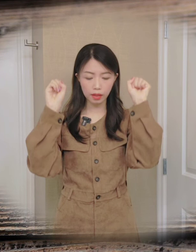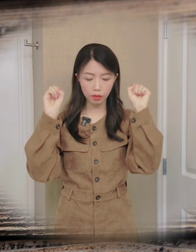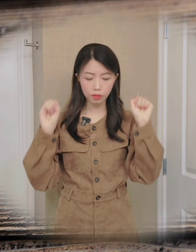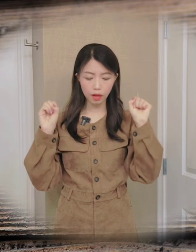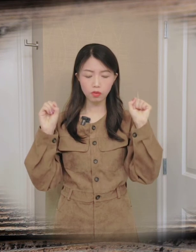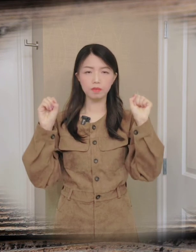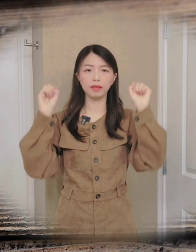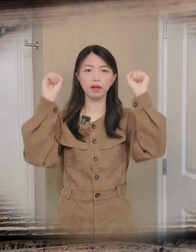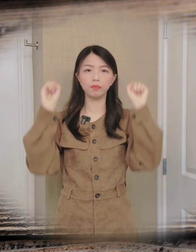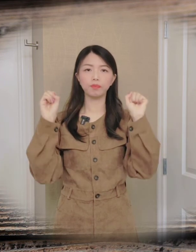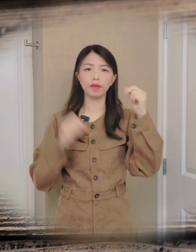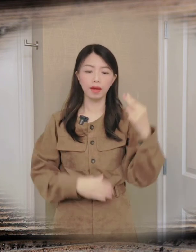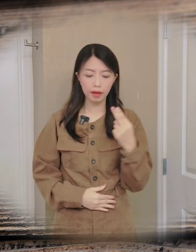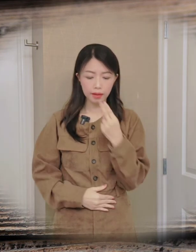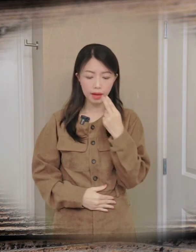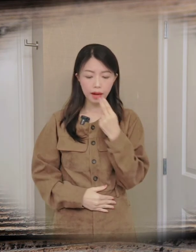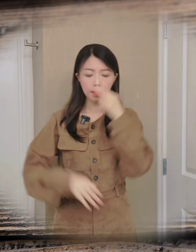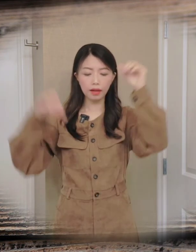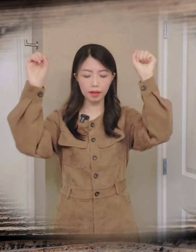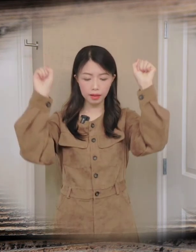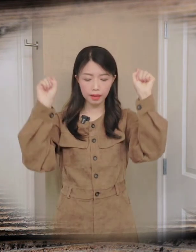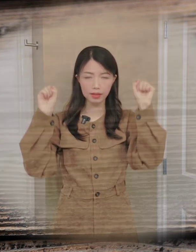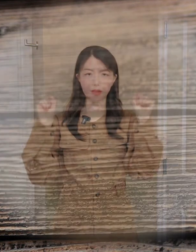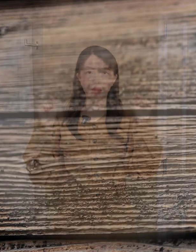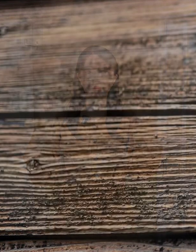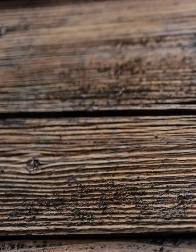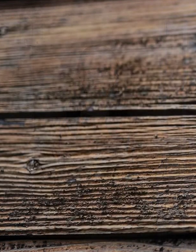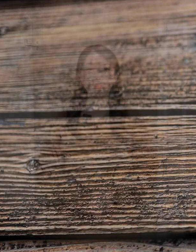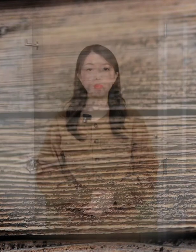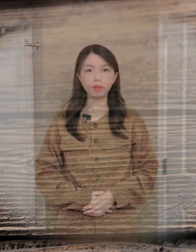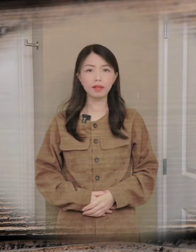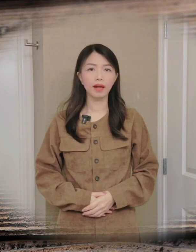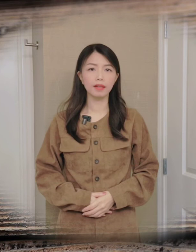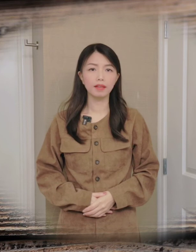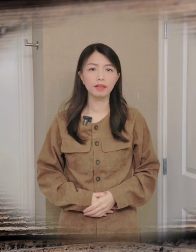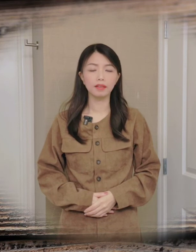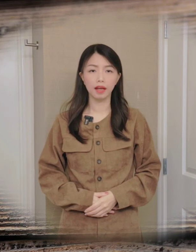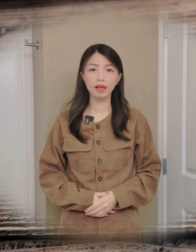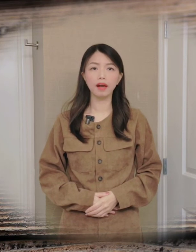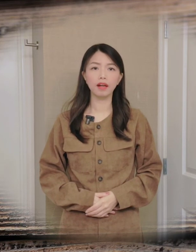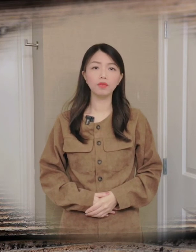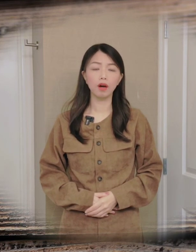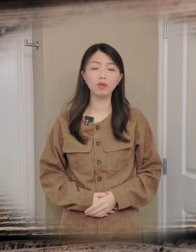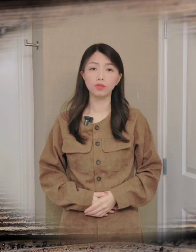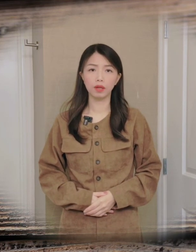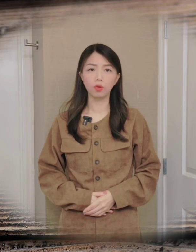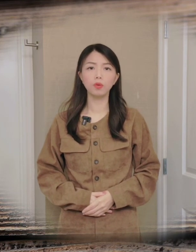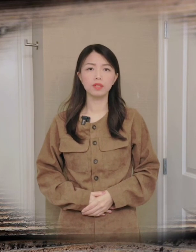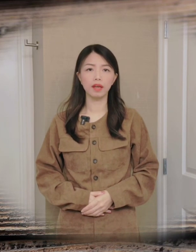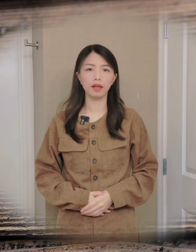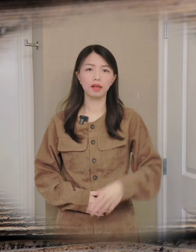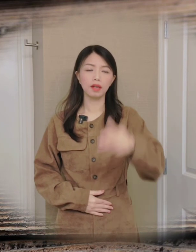쥐시고 그대로 내려주시면 돼요. 살아 계신다. 네, 반복되는 가사는 다 생략을 하고요.